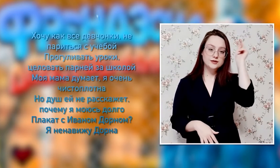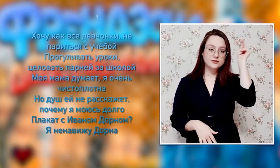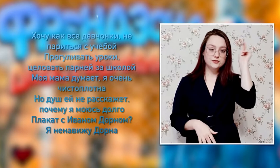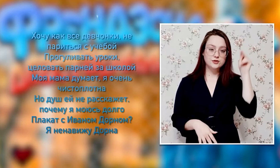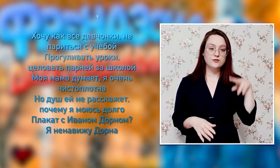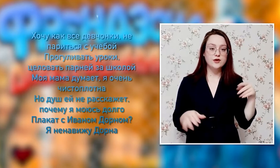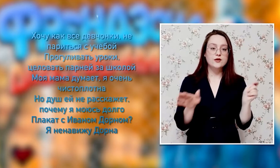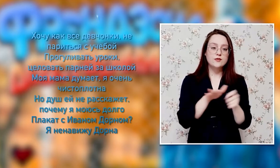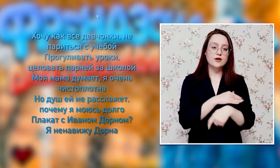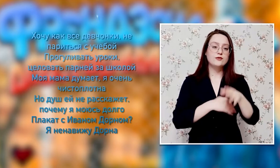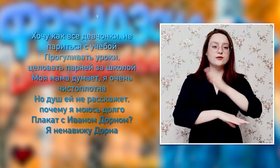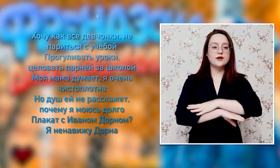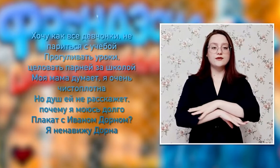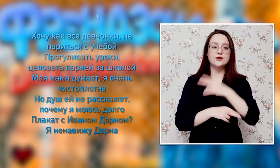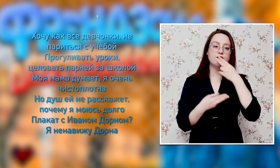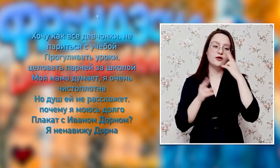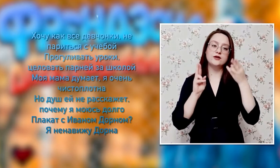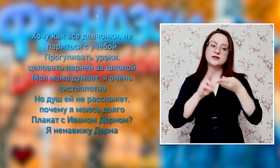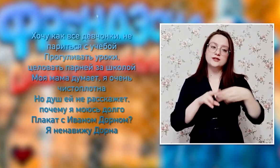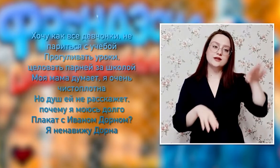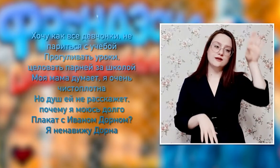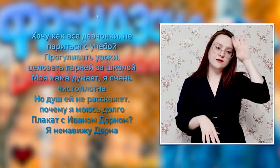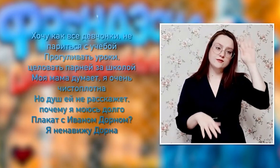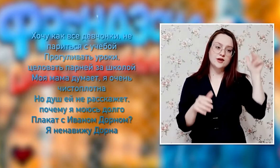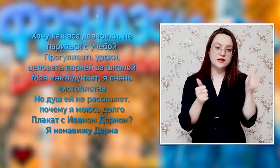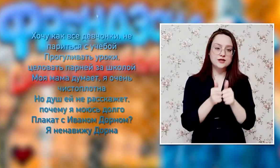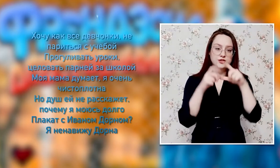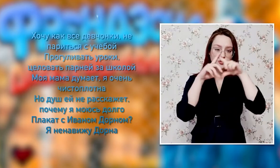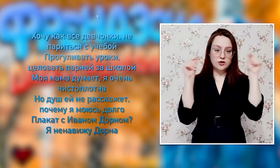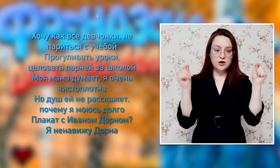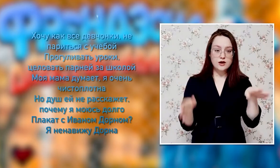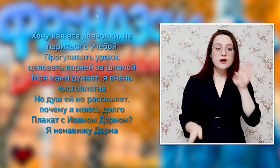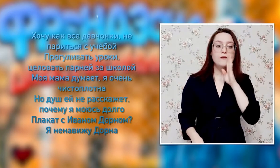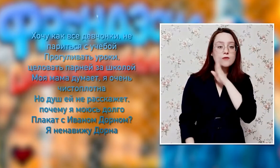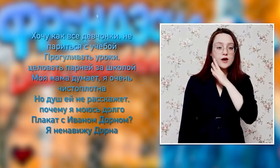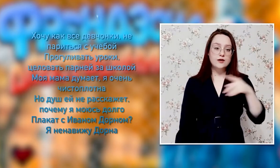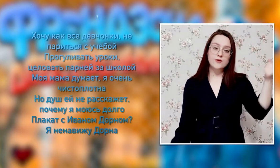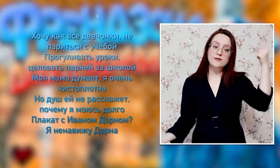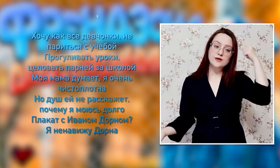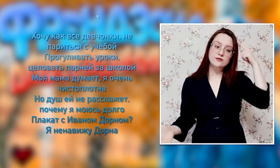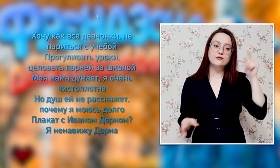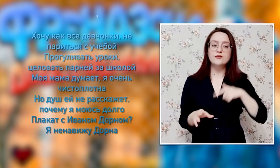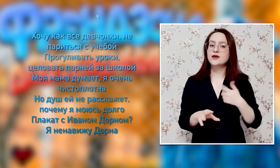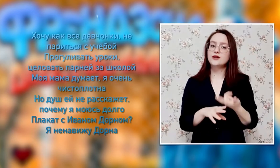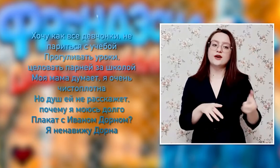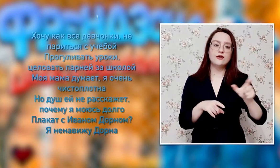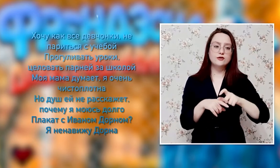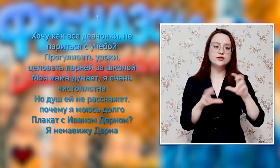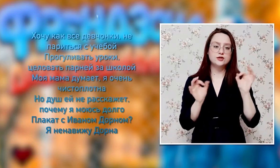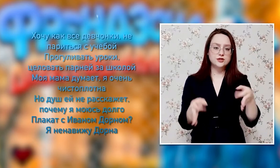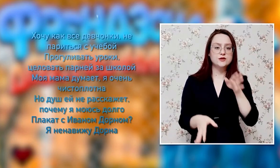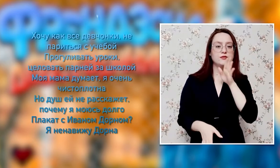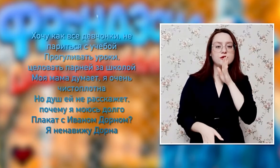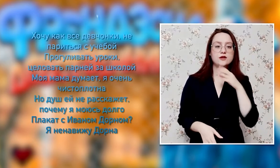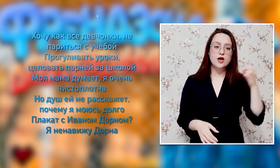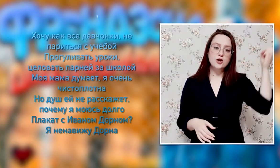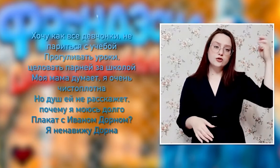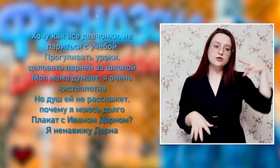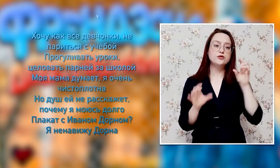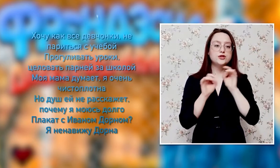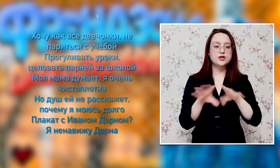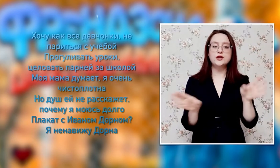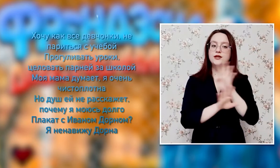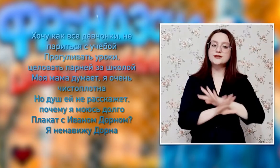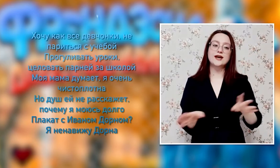не париться с учебой, прогуливать уроки, целовать парней за школой. Моя мама думает, я очень